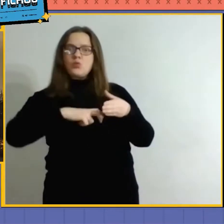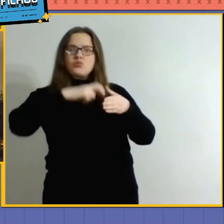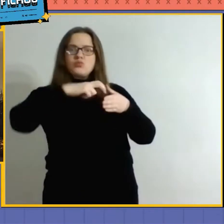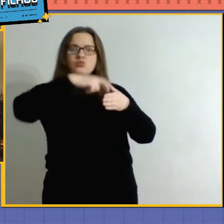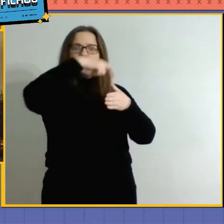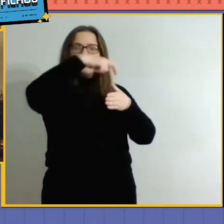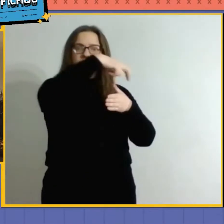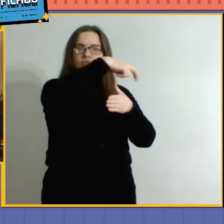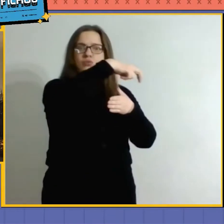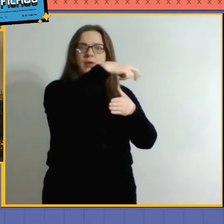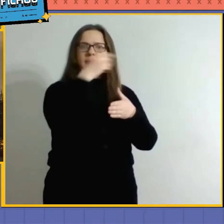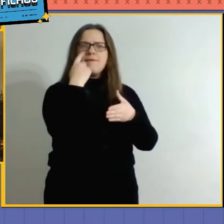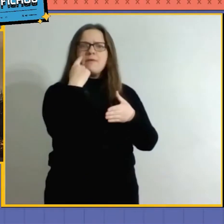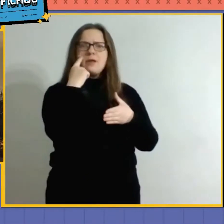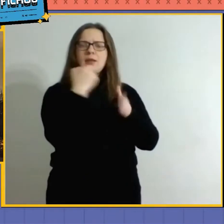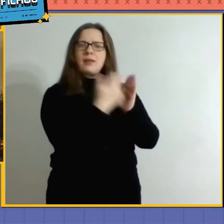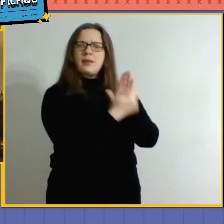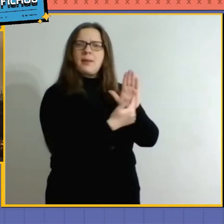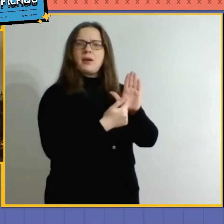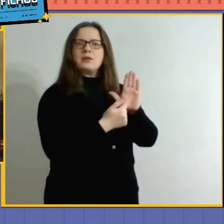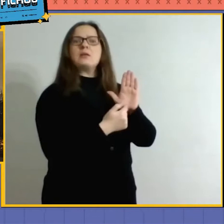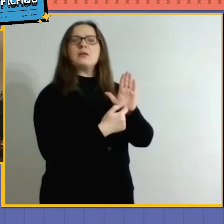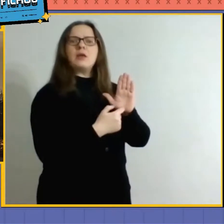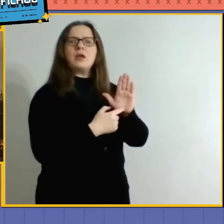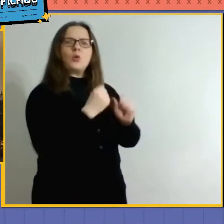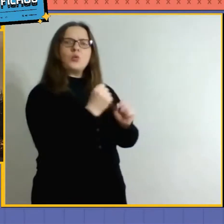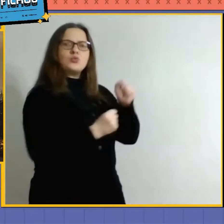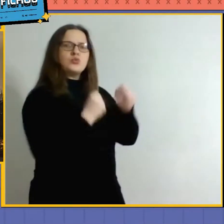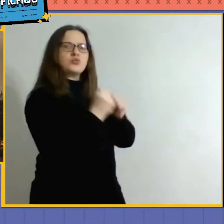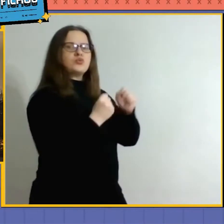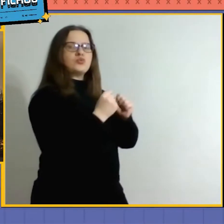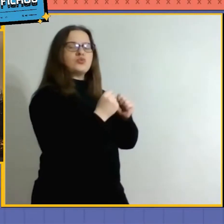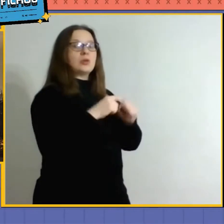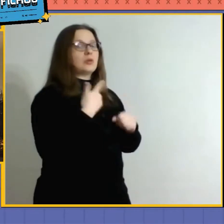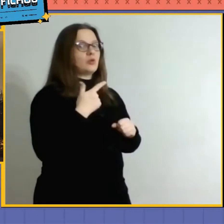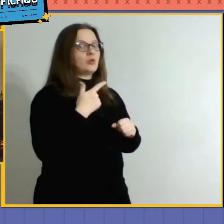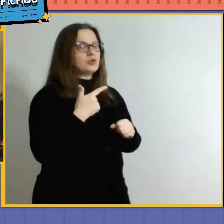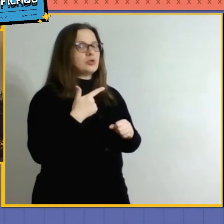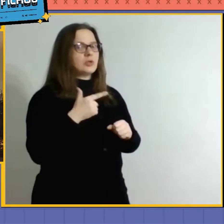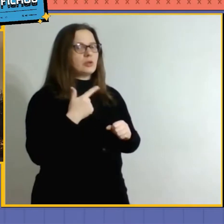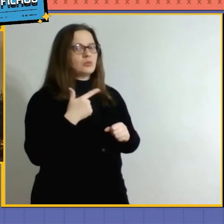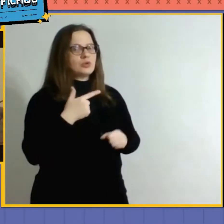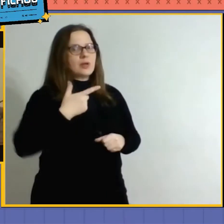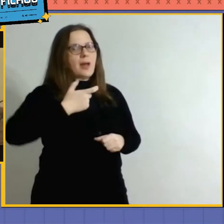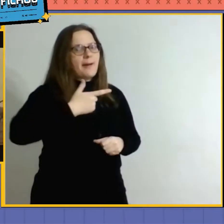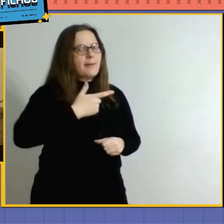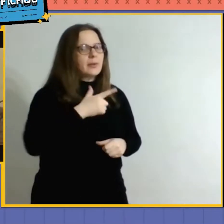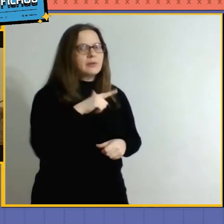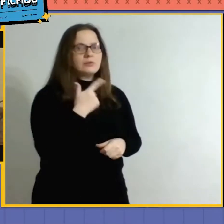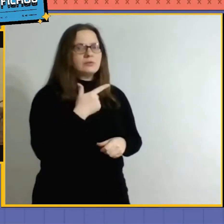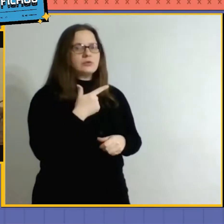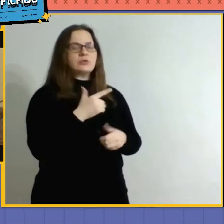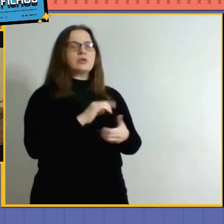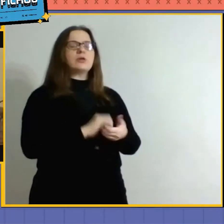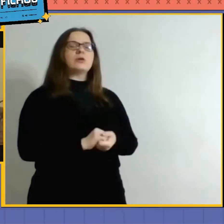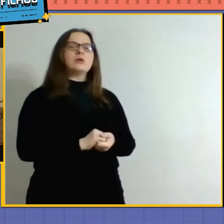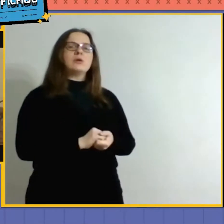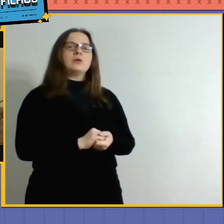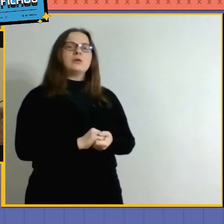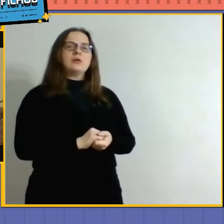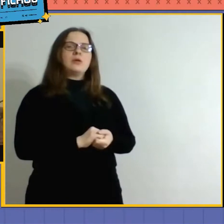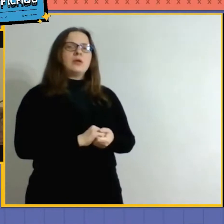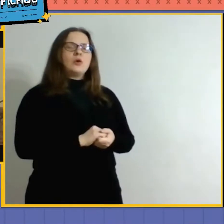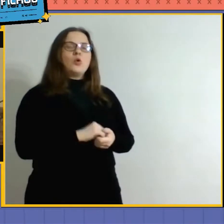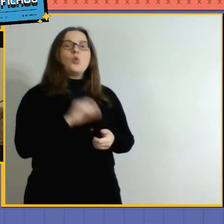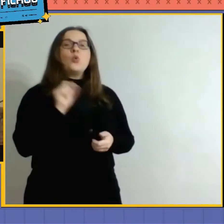representativa a gente ver ele correndo sem armas Tá certo soldados atrás ali atirando e o máximo que ele